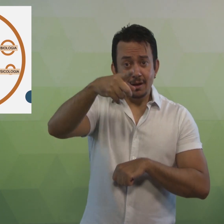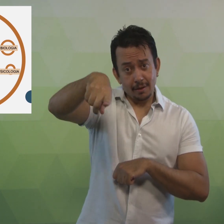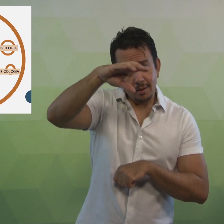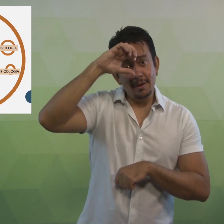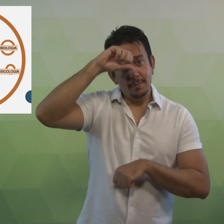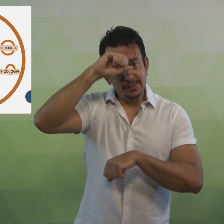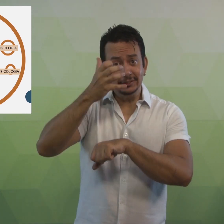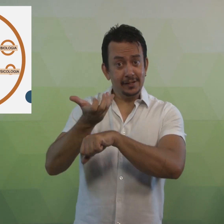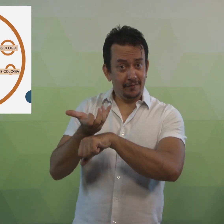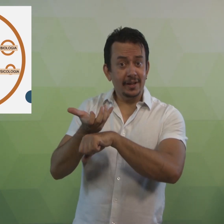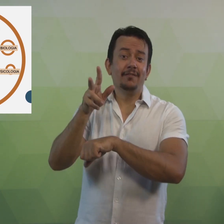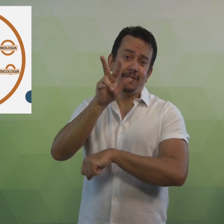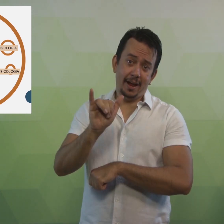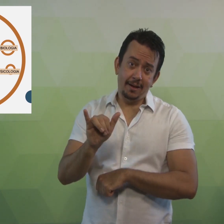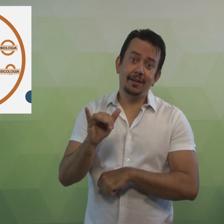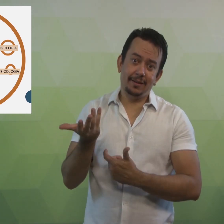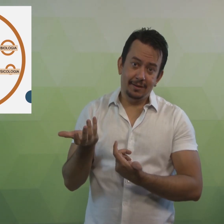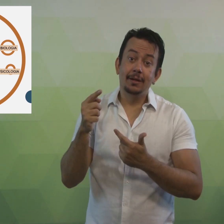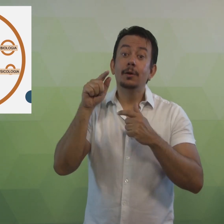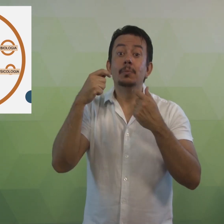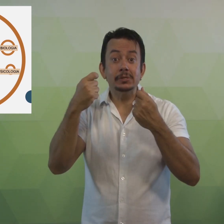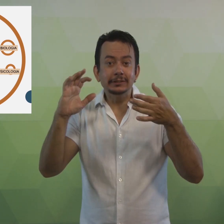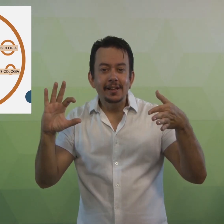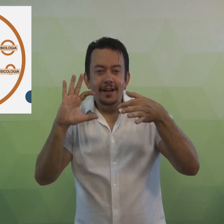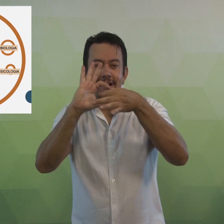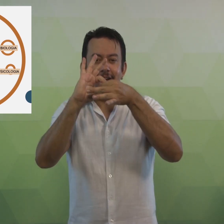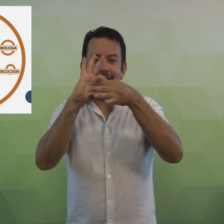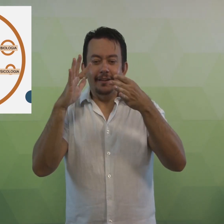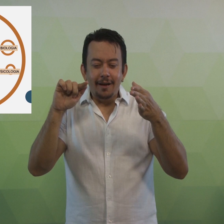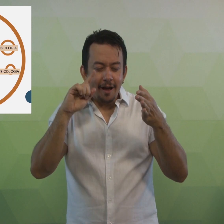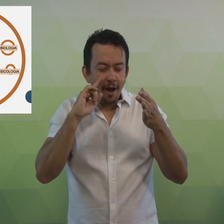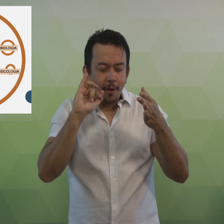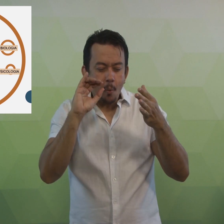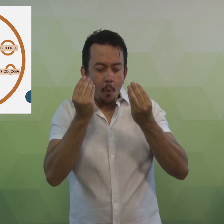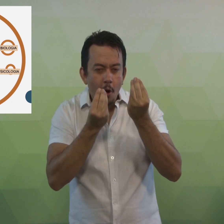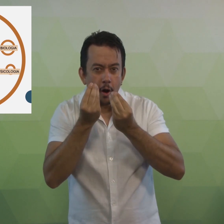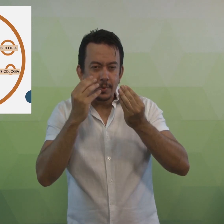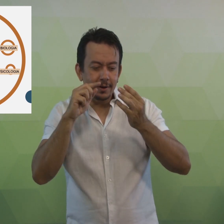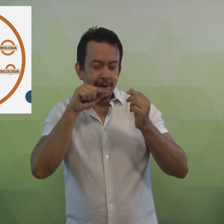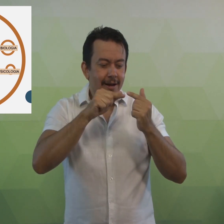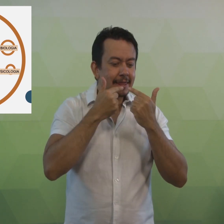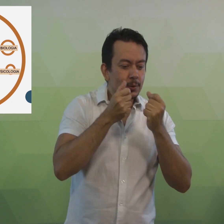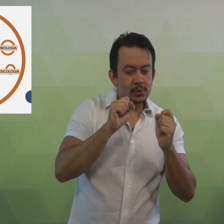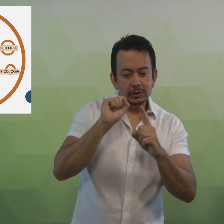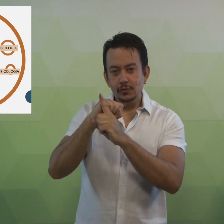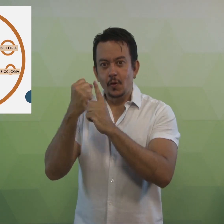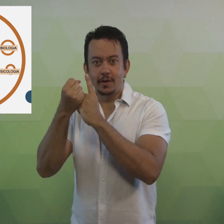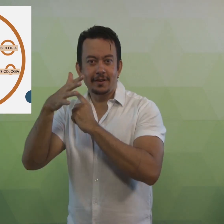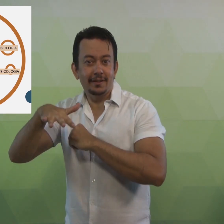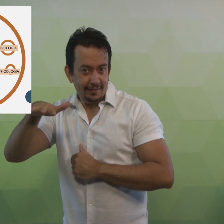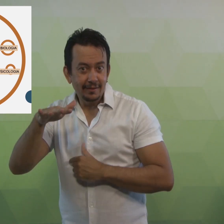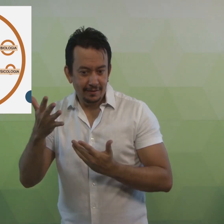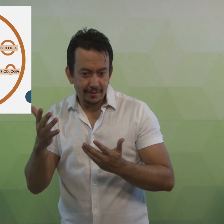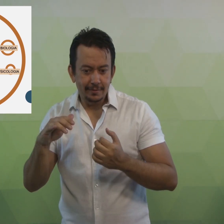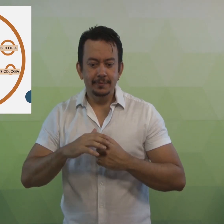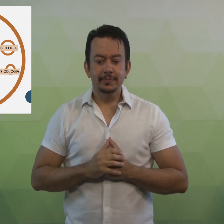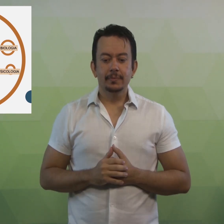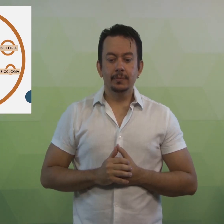Vocês terão essa disciplina mais à frente e vocês vão estudar mais profundamente como que a união da linguística e a